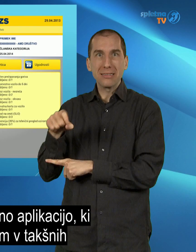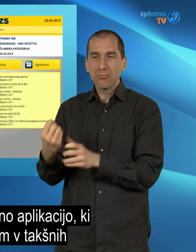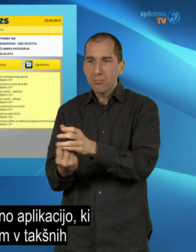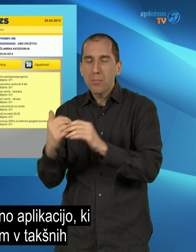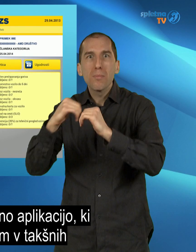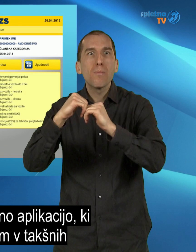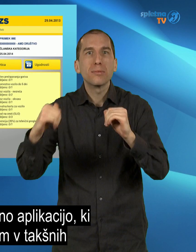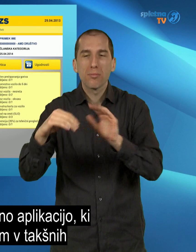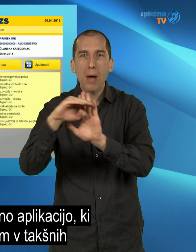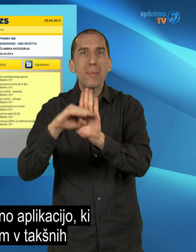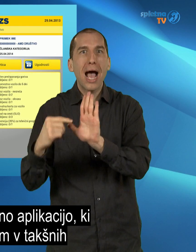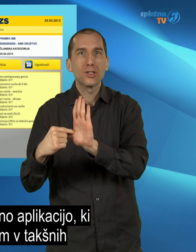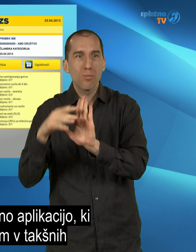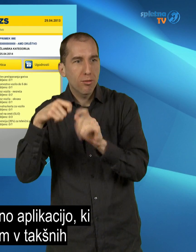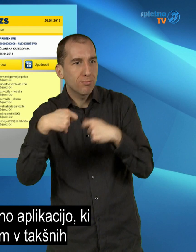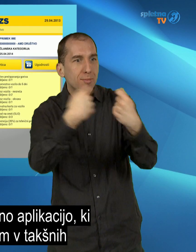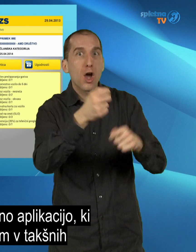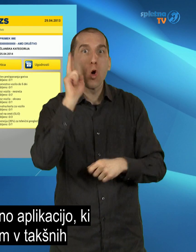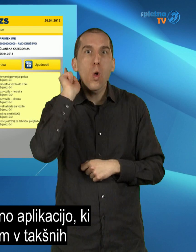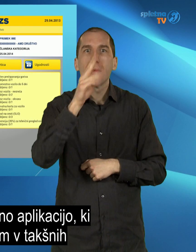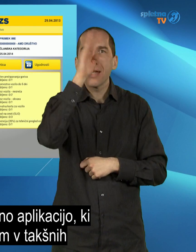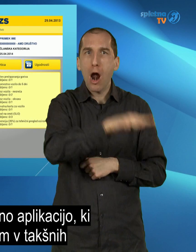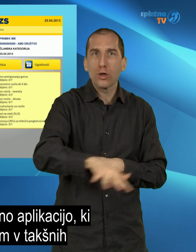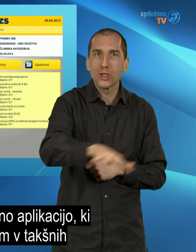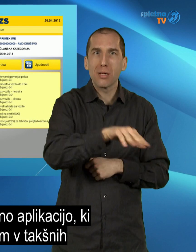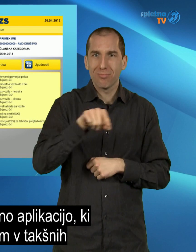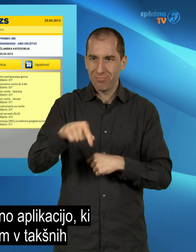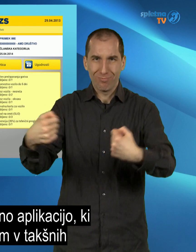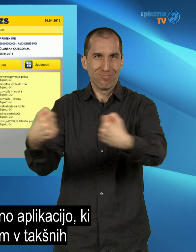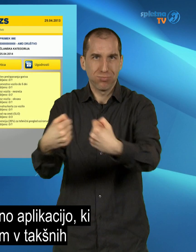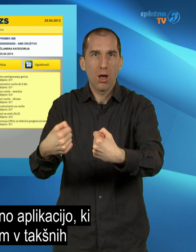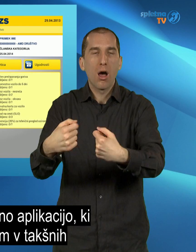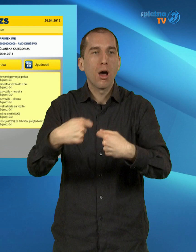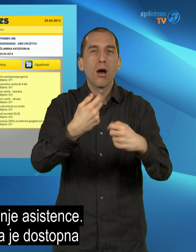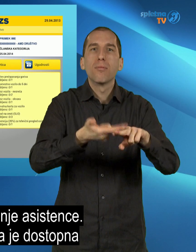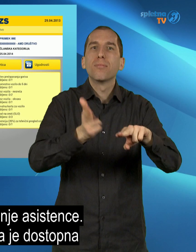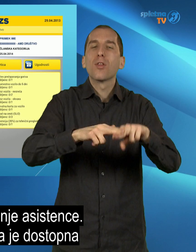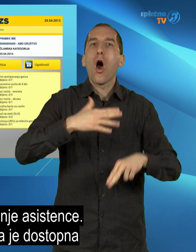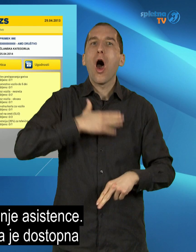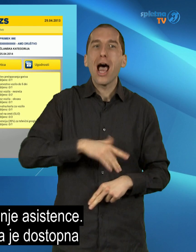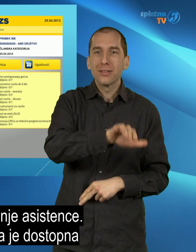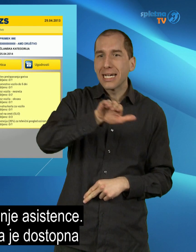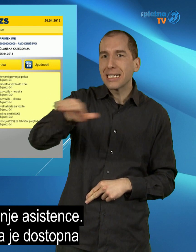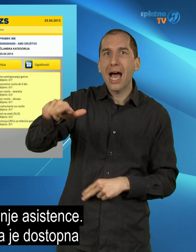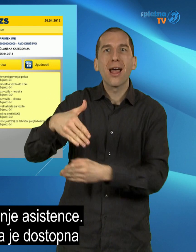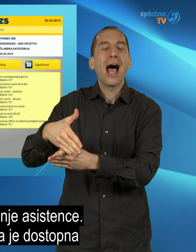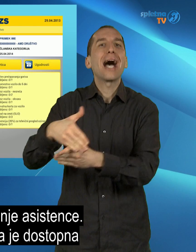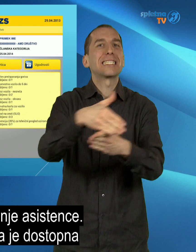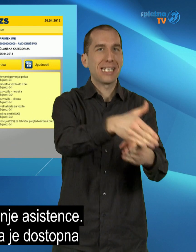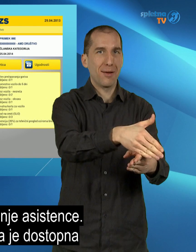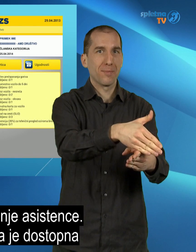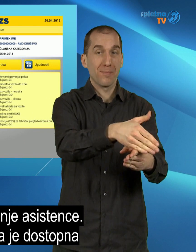AMZS je razvil posebno aplikacijo, ki gluhim in naglušnim v takšnih razmerah olajša klicanje asistence.